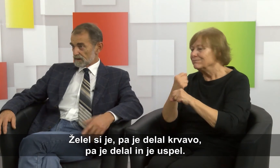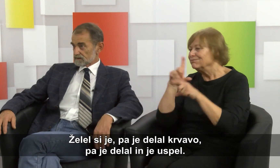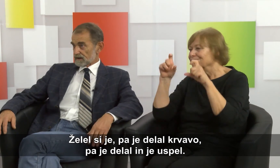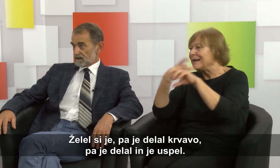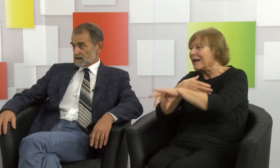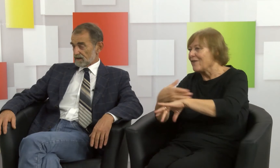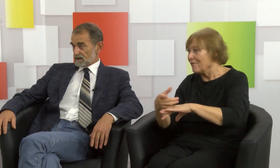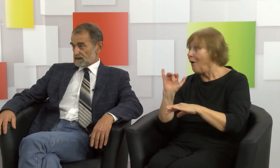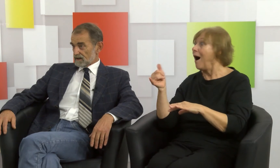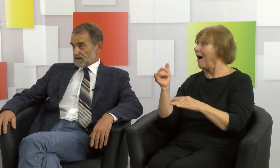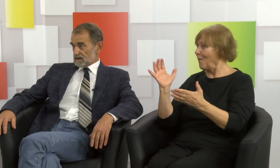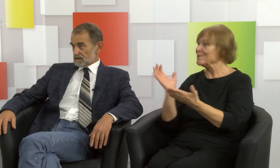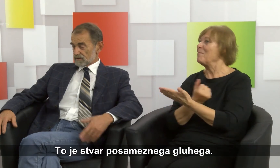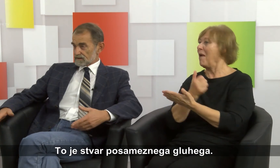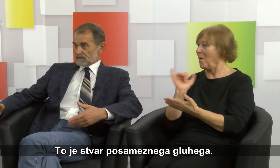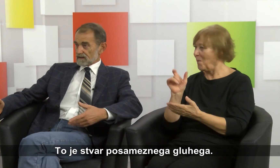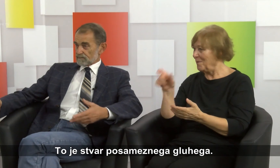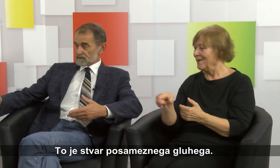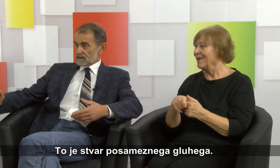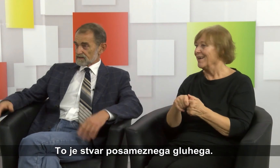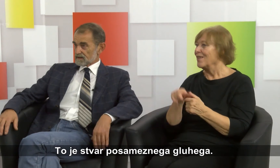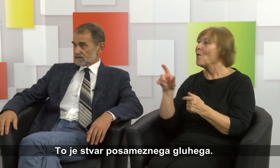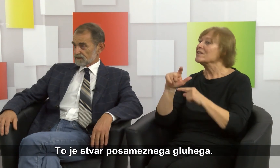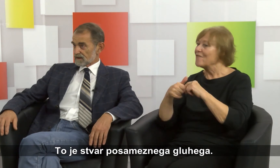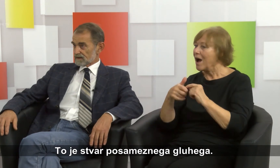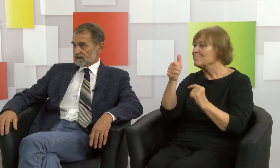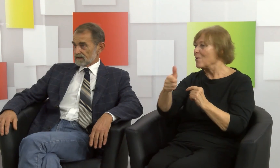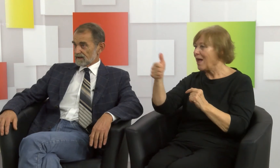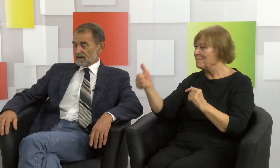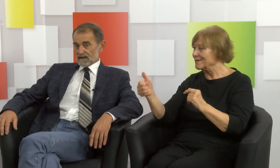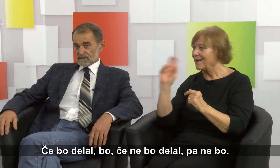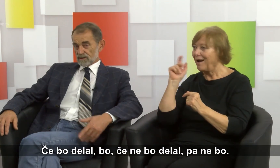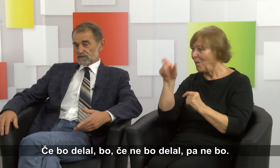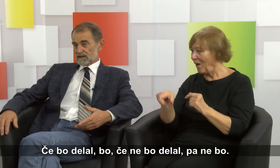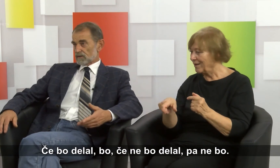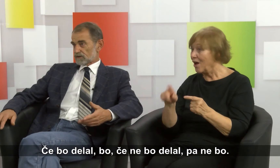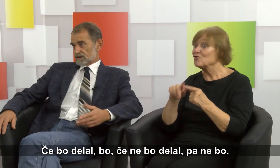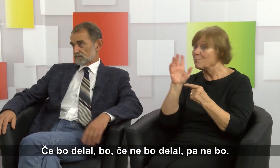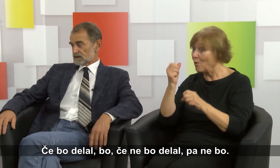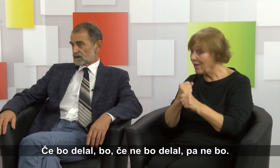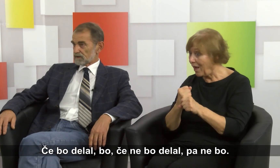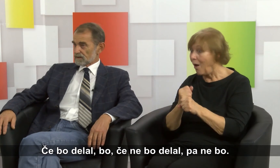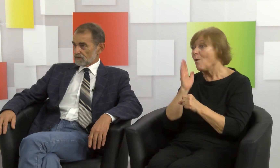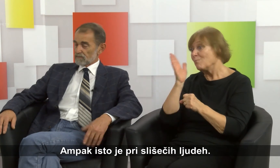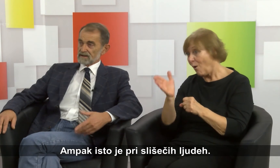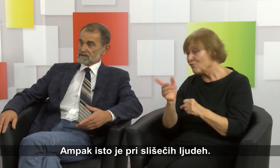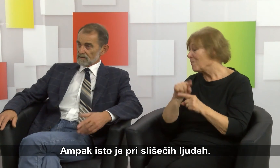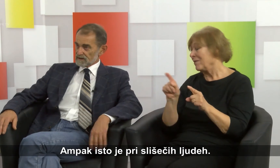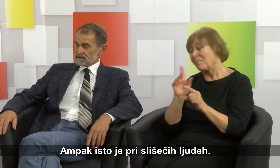ne? To je stvar posameznega gluhega, ne? Če bo delal, bo, če ne bo delal, pa ne bo, ampak isto je pri